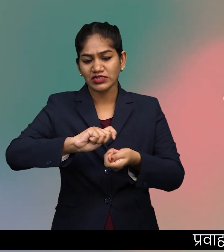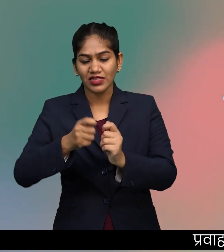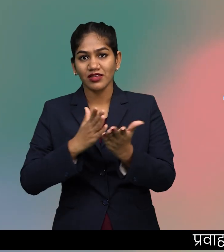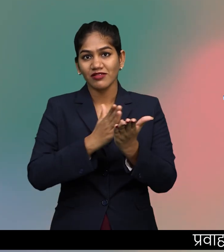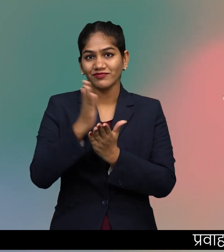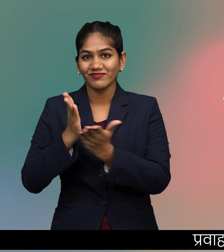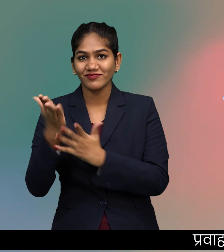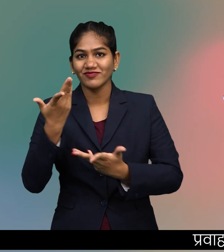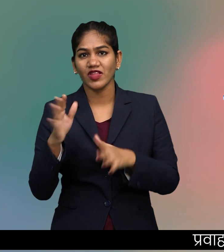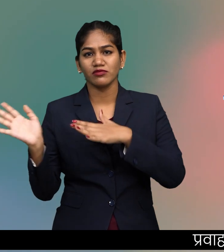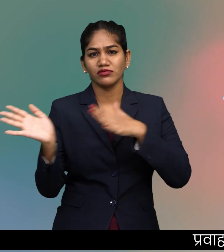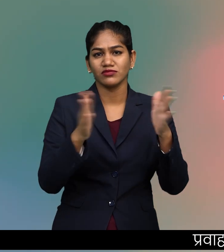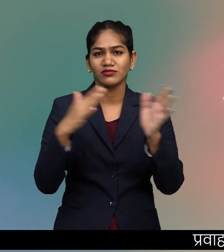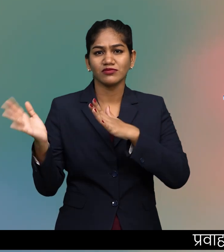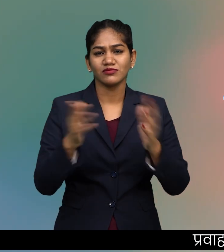प्रवाहांची दिशा बदलतो.